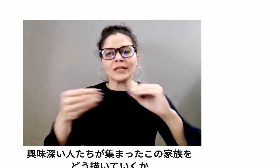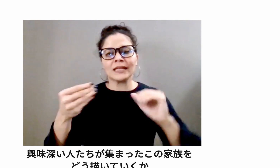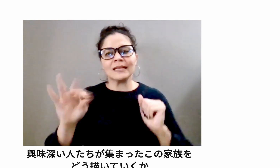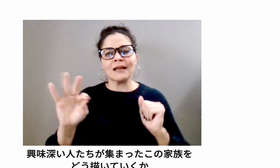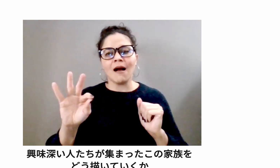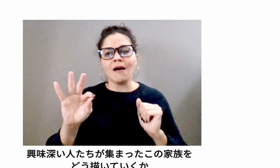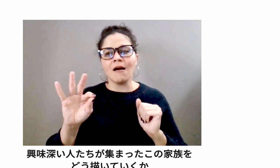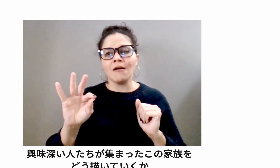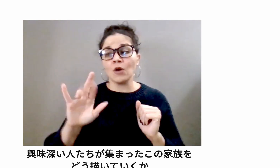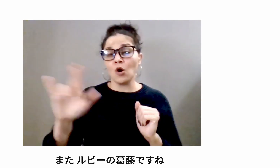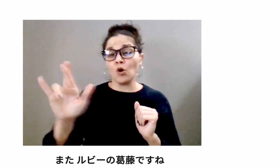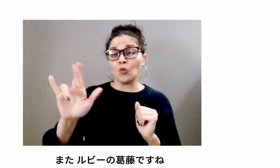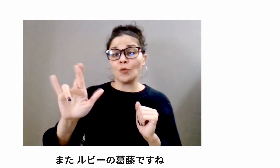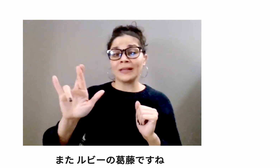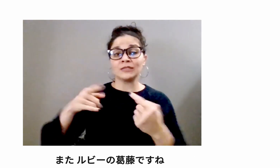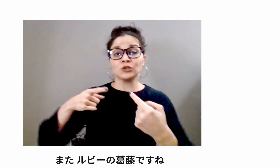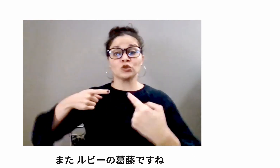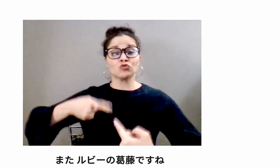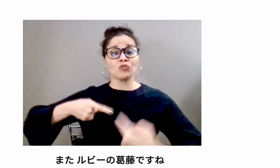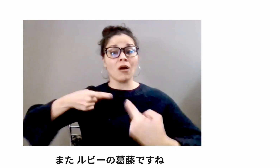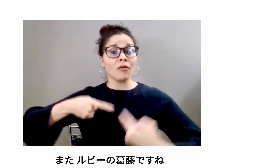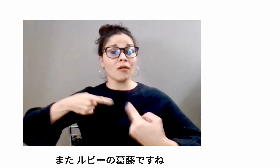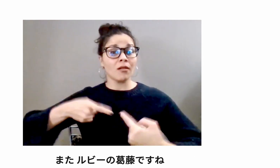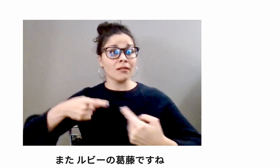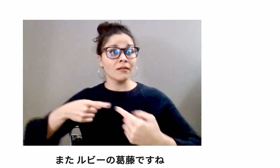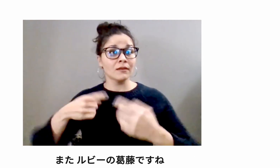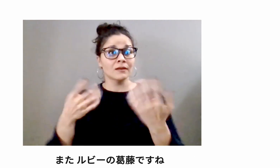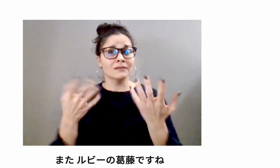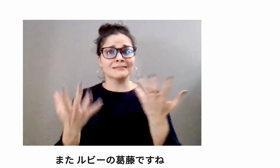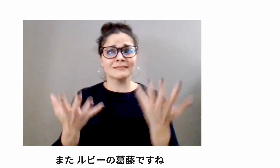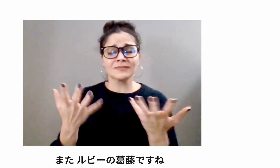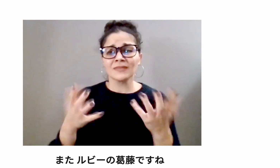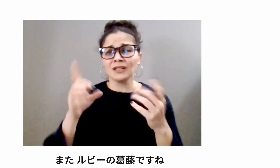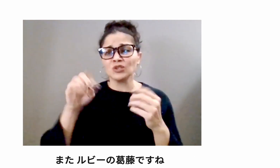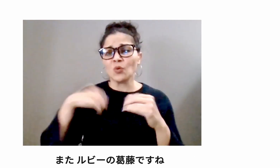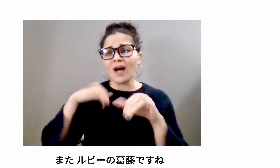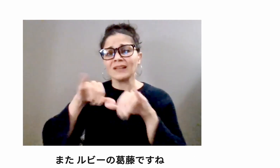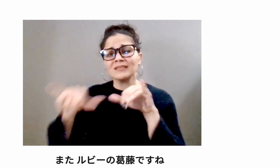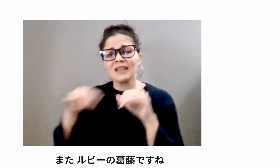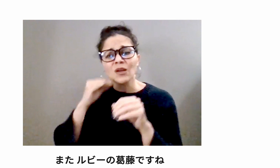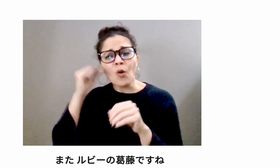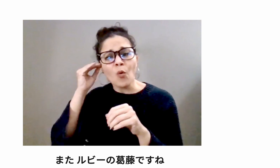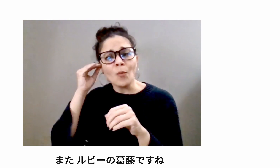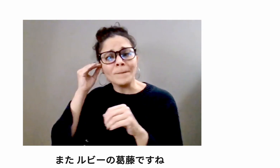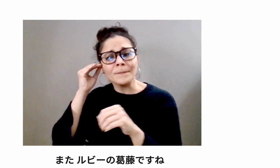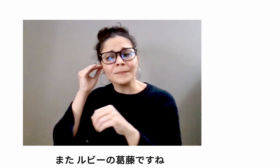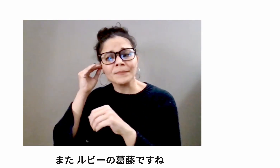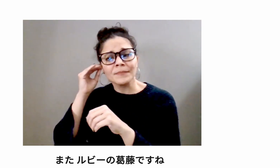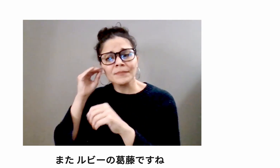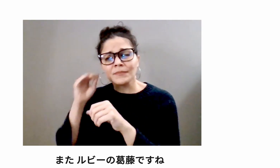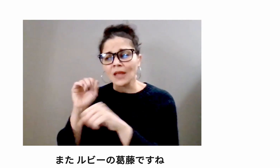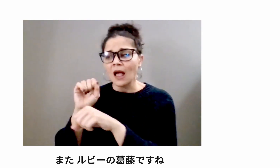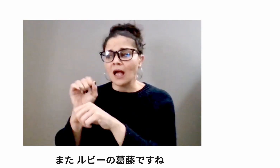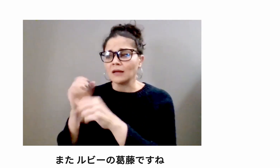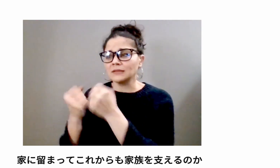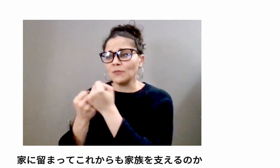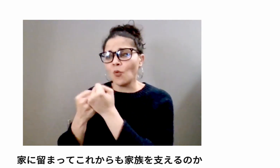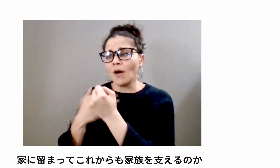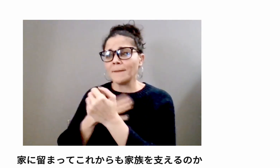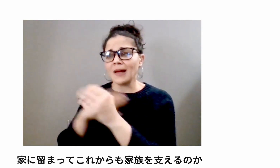描いていくか。で、また、このルビーの葛藤ですよね。この家族の中にいるルビーの葛藤、家に留